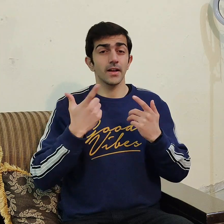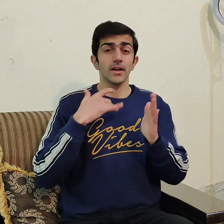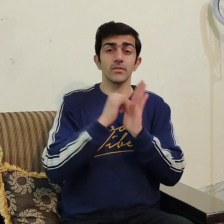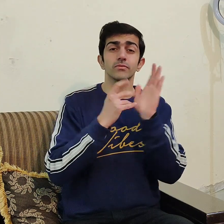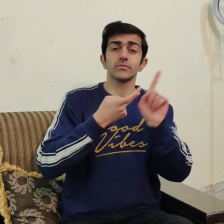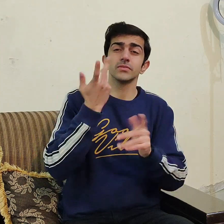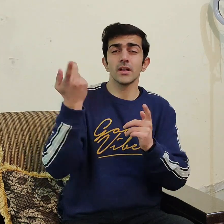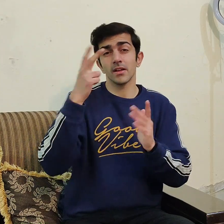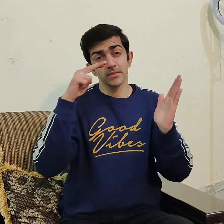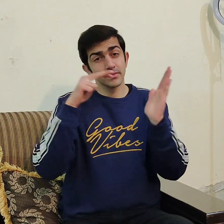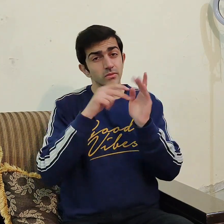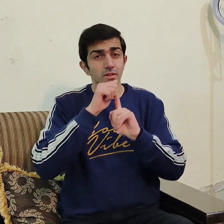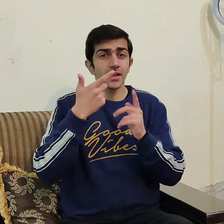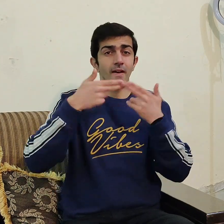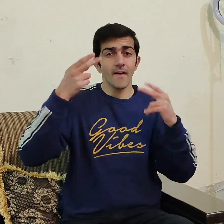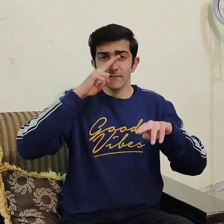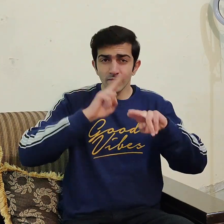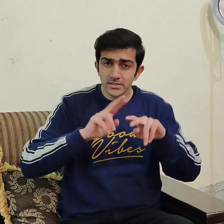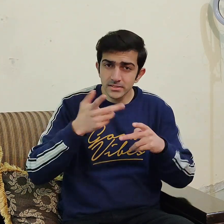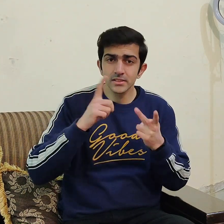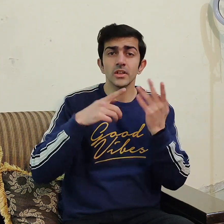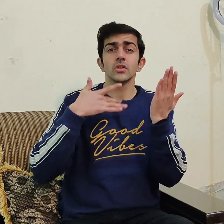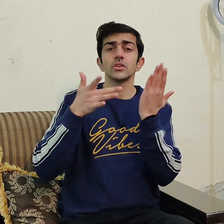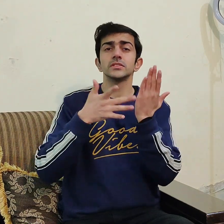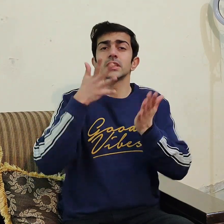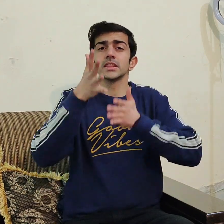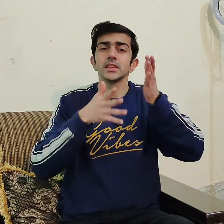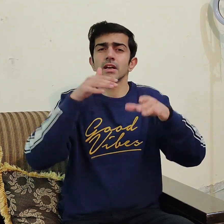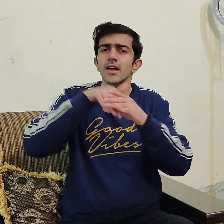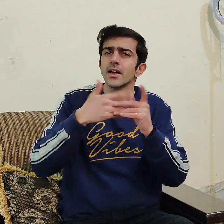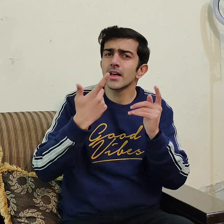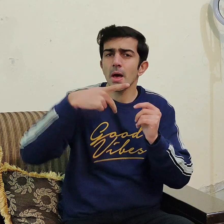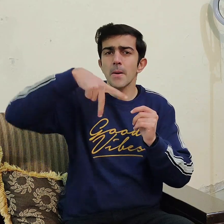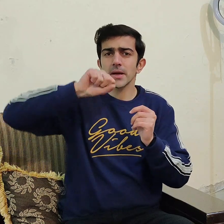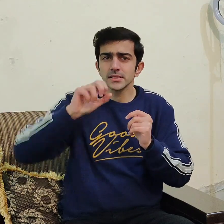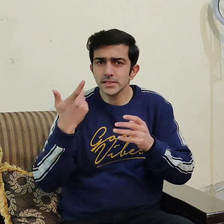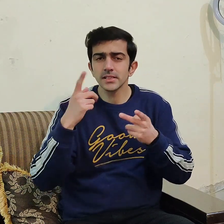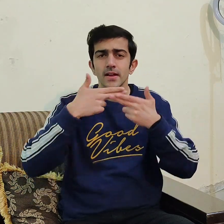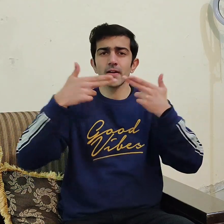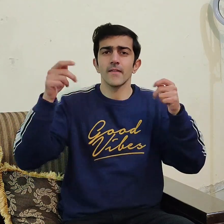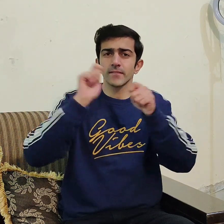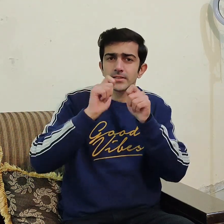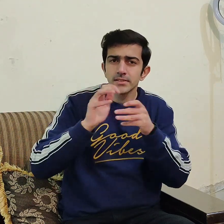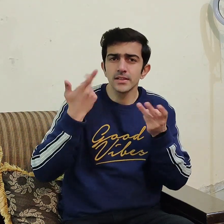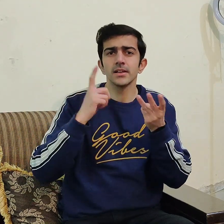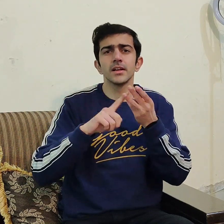ने कमेंट्स किए कि भई आपकी वीडियोस नहीं शो हो रही, फ़नी वीडियोस कोई टेक्नोलॉजी से रिलेटेड जैसे फोटोशॉप के ऊपर मैं बनाता